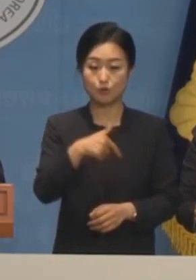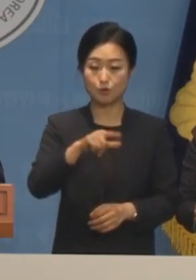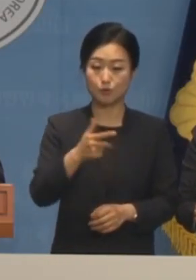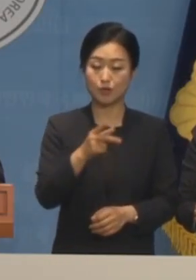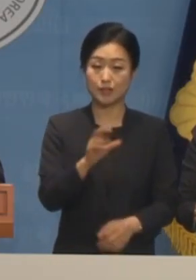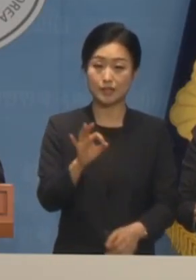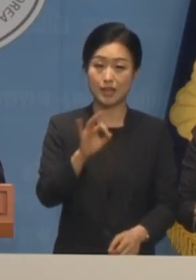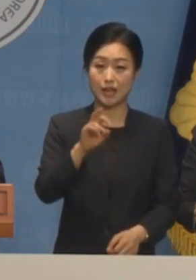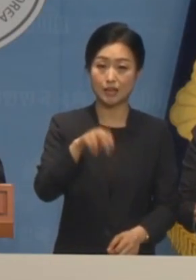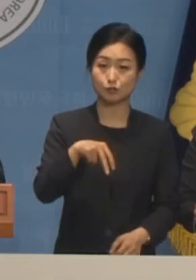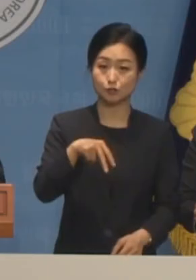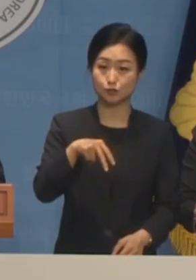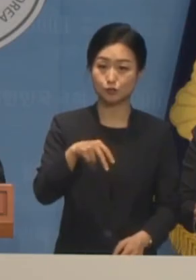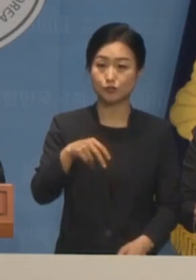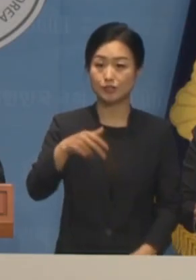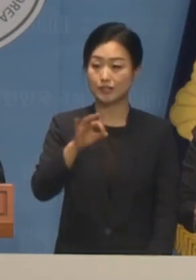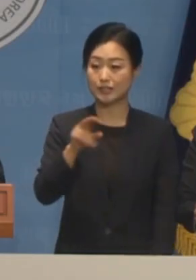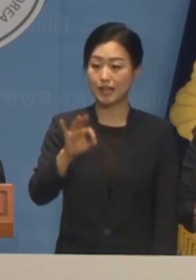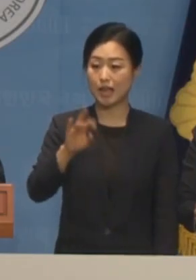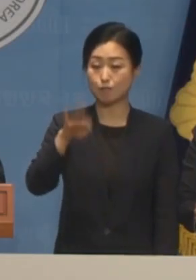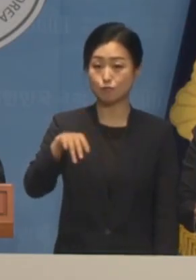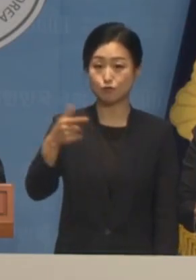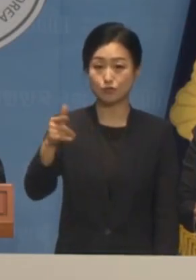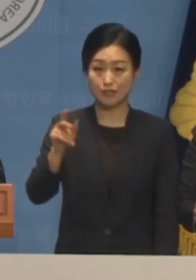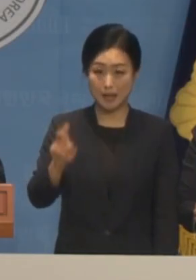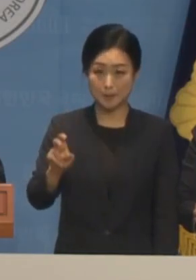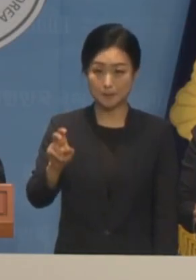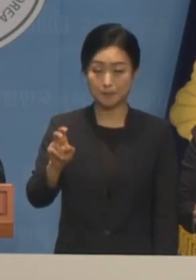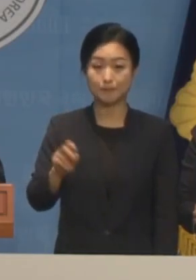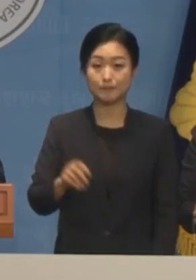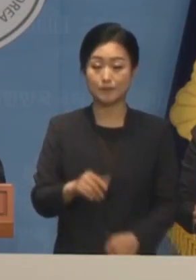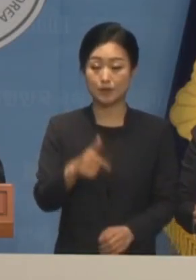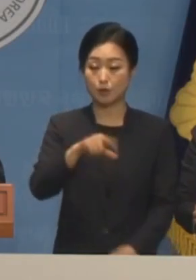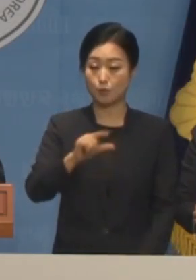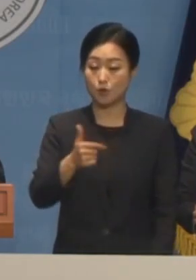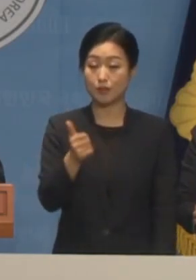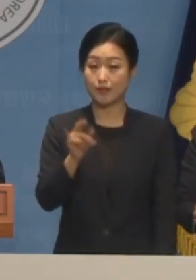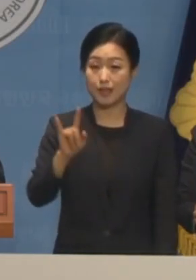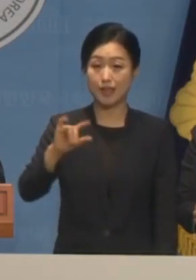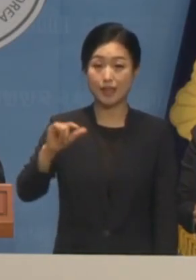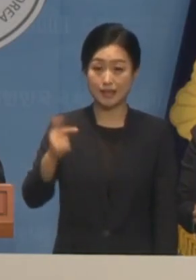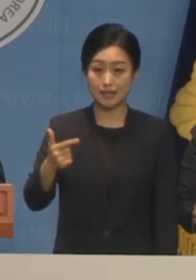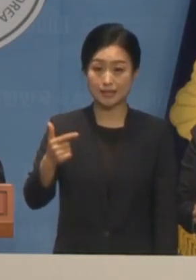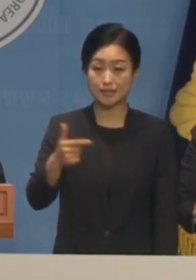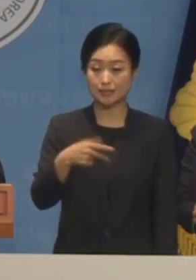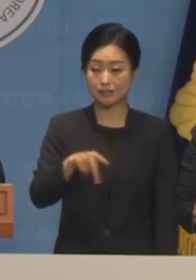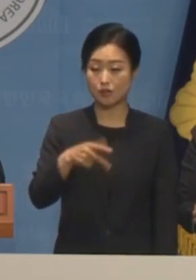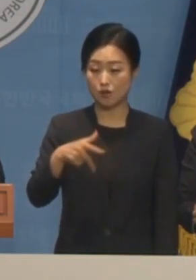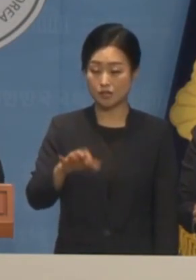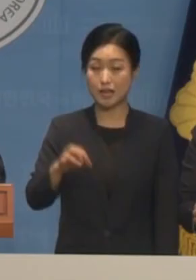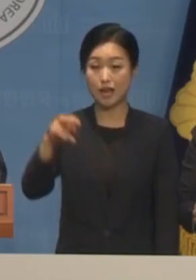조경원 박정현 양부남 국회의원 권혜인 민간위원 자문위원